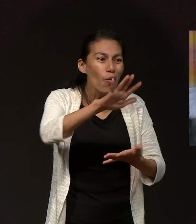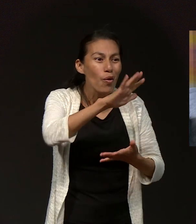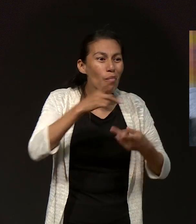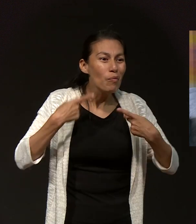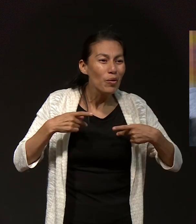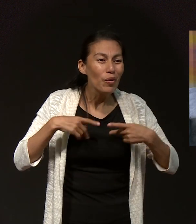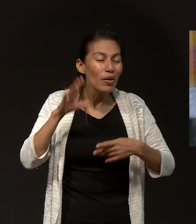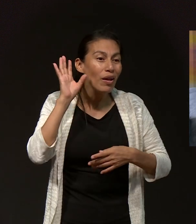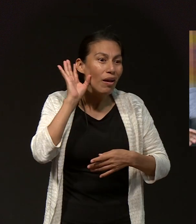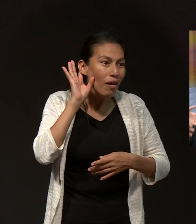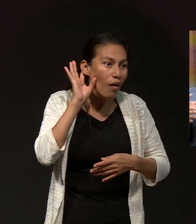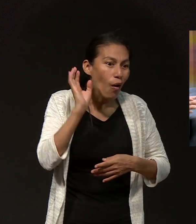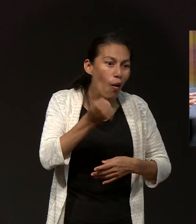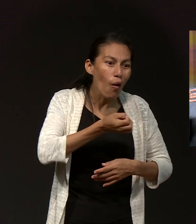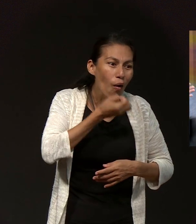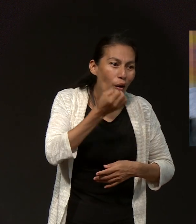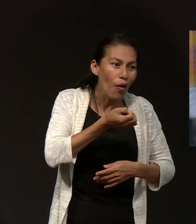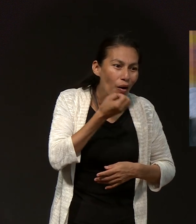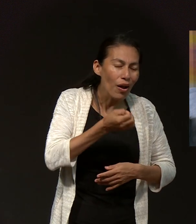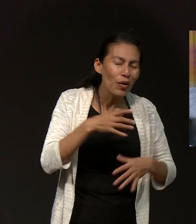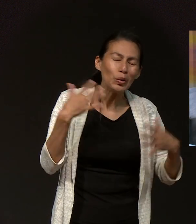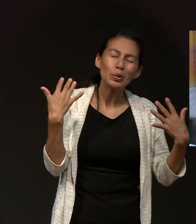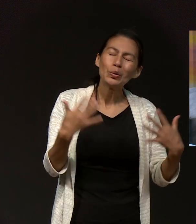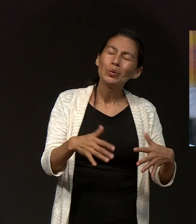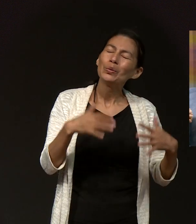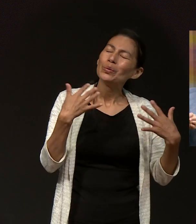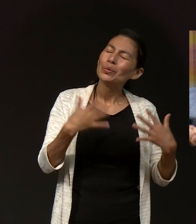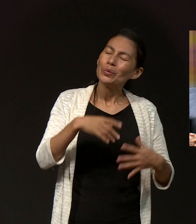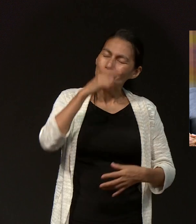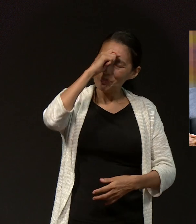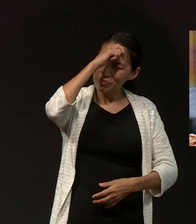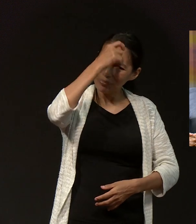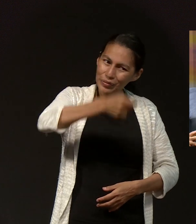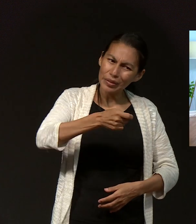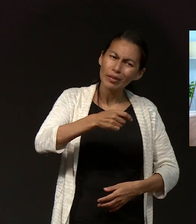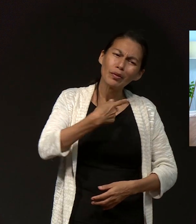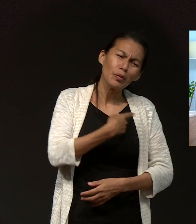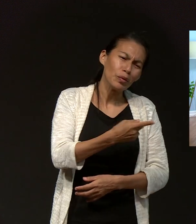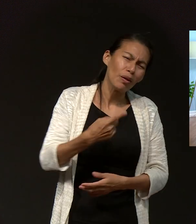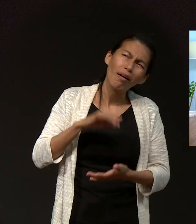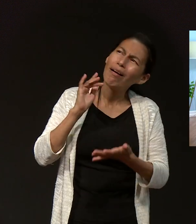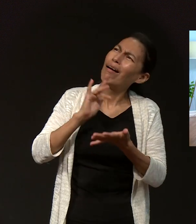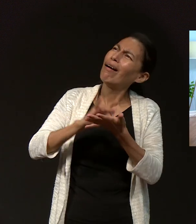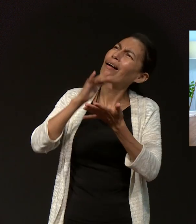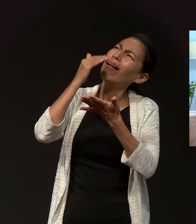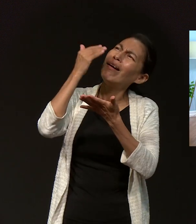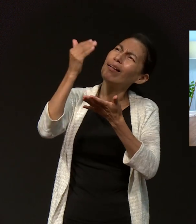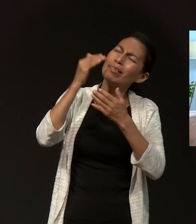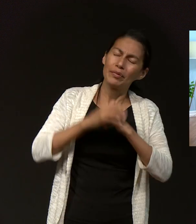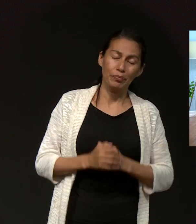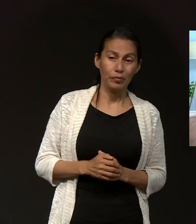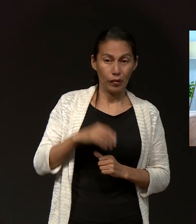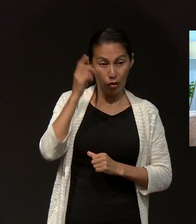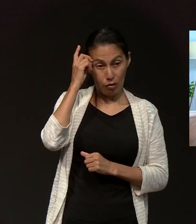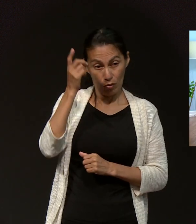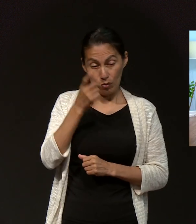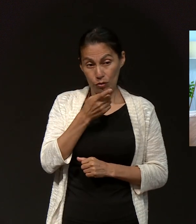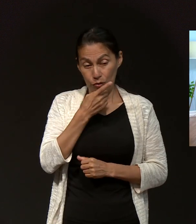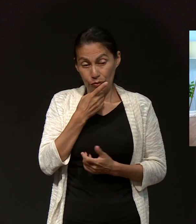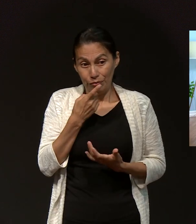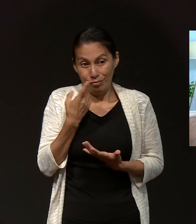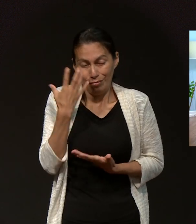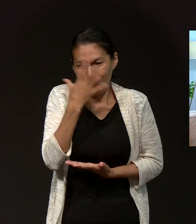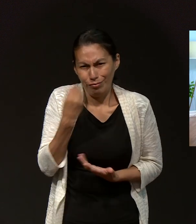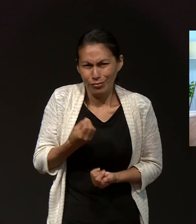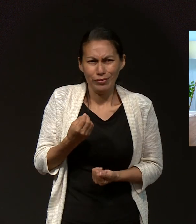todo el equipo de enfermeros y de internistas que estaban ahí. Gloria a Una bendición. Muy agradecido. Muy agradecido. El